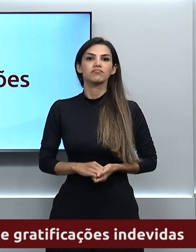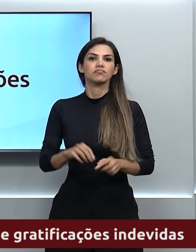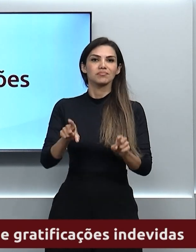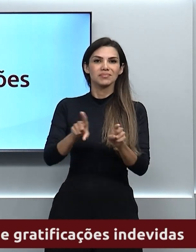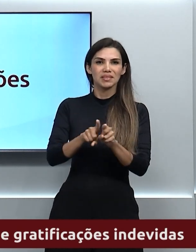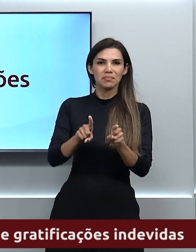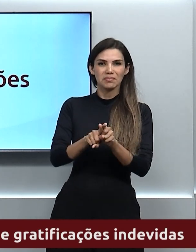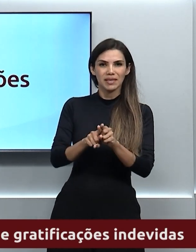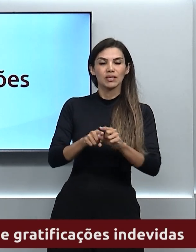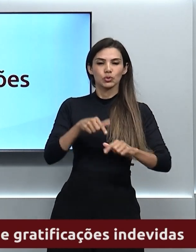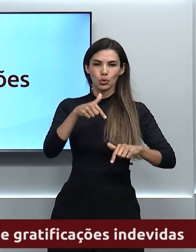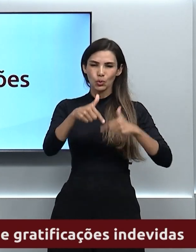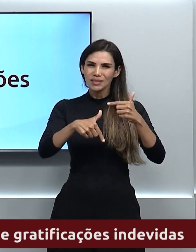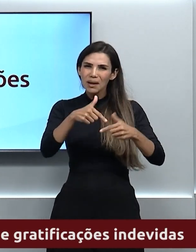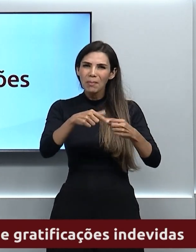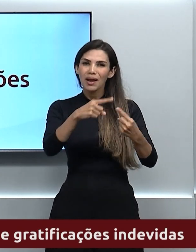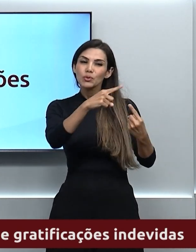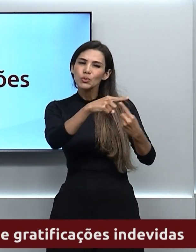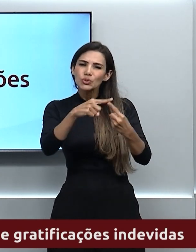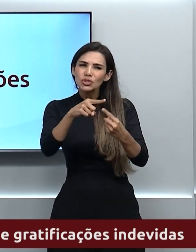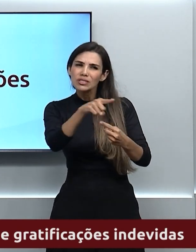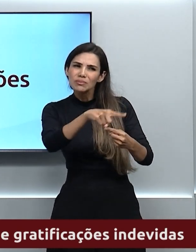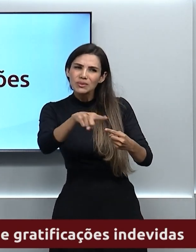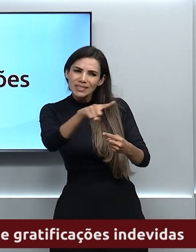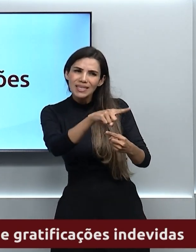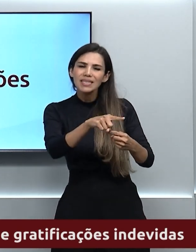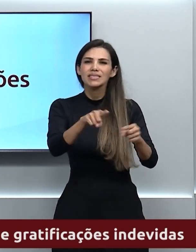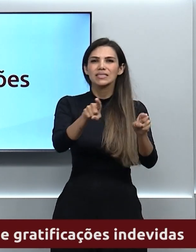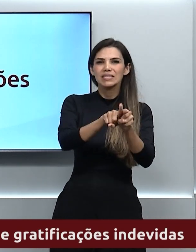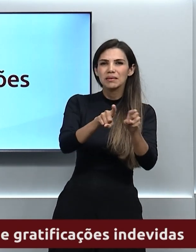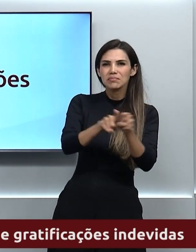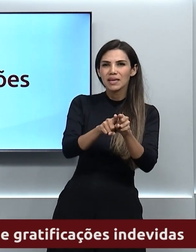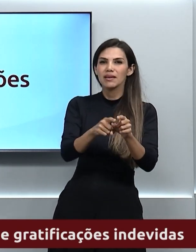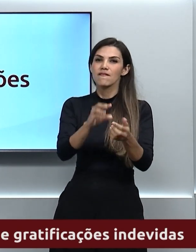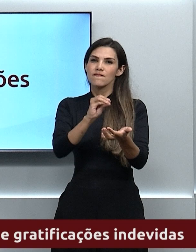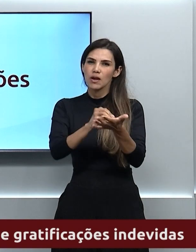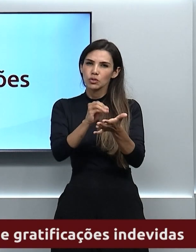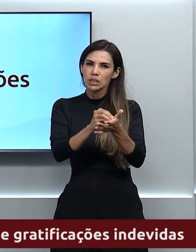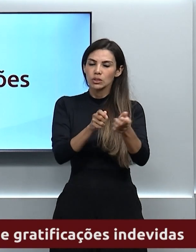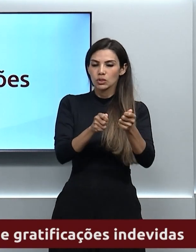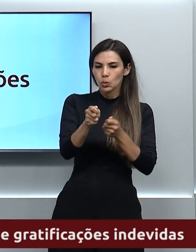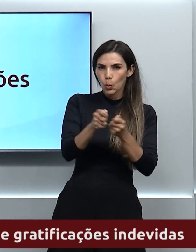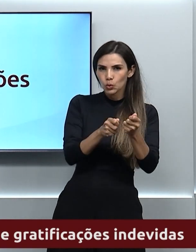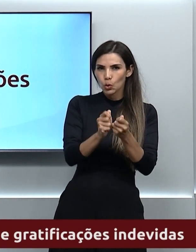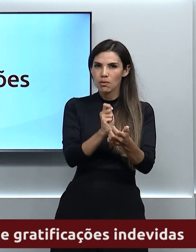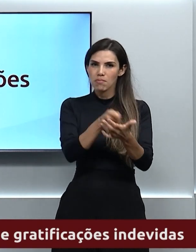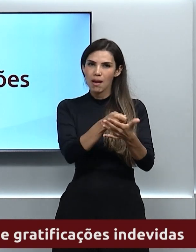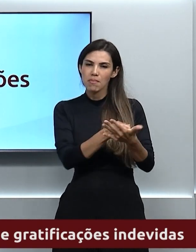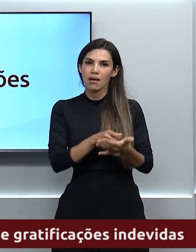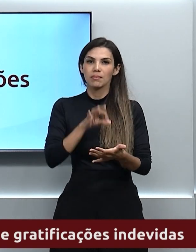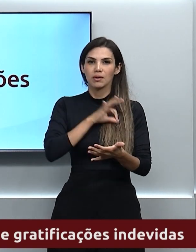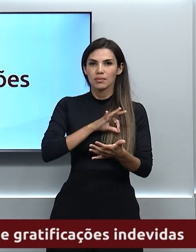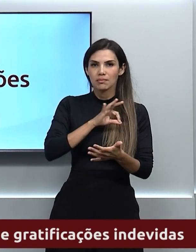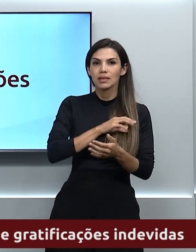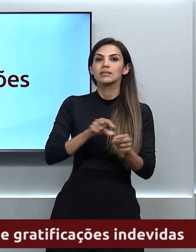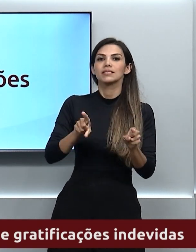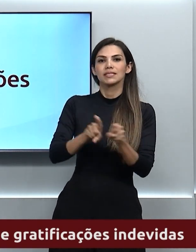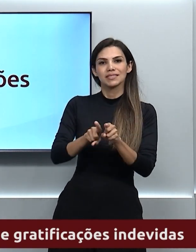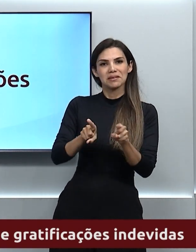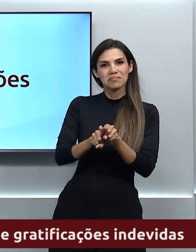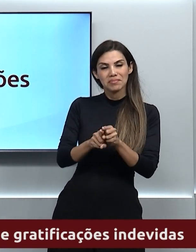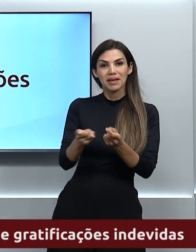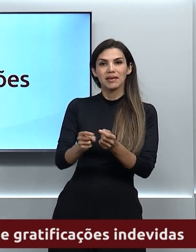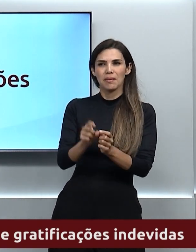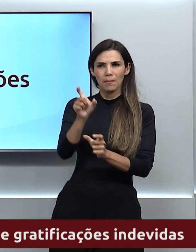natureza das atividades que eles estavam exercendo, na ausência de controle da folha de pagamento e também salários